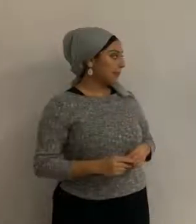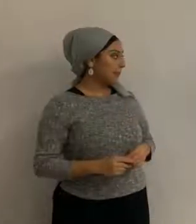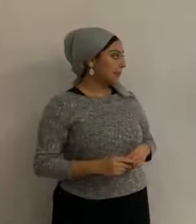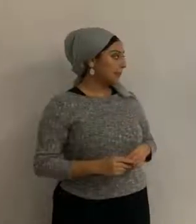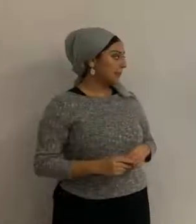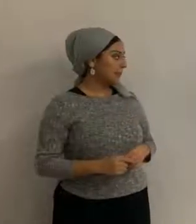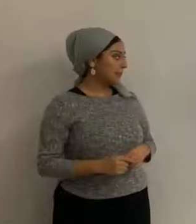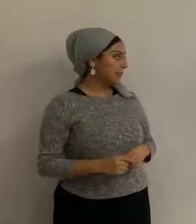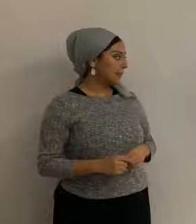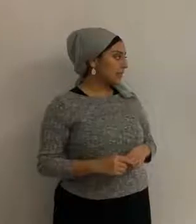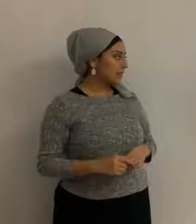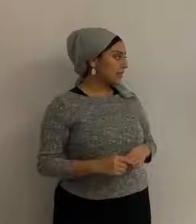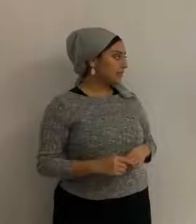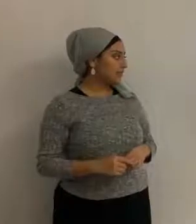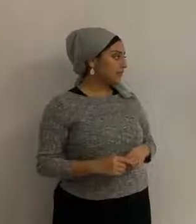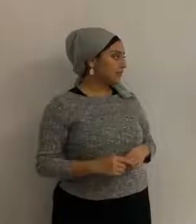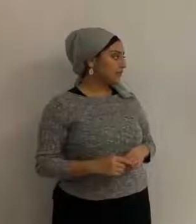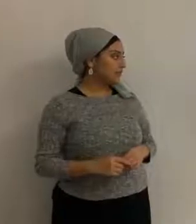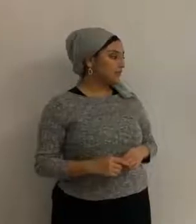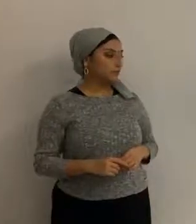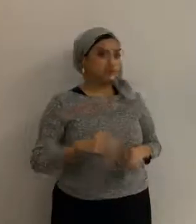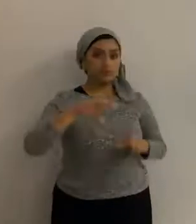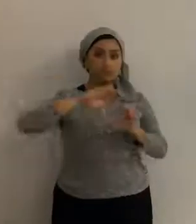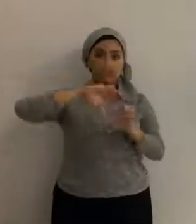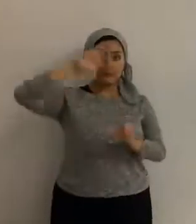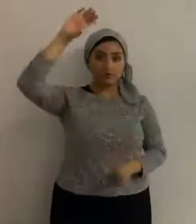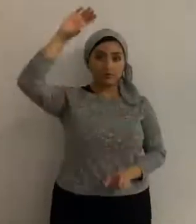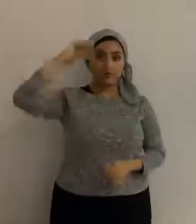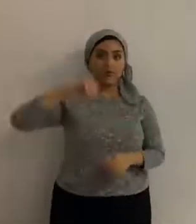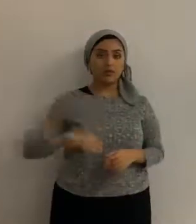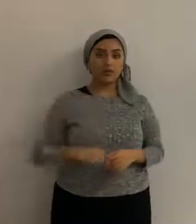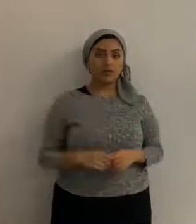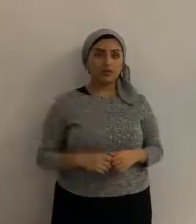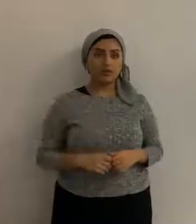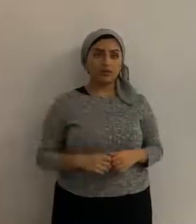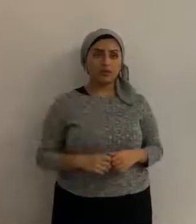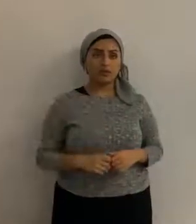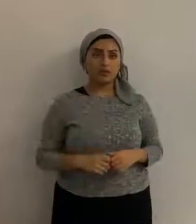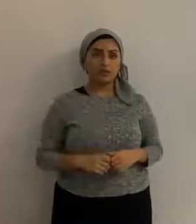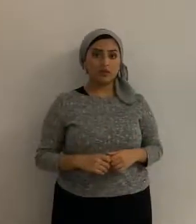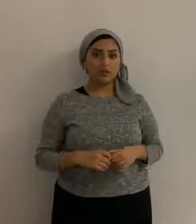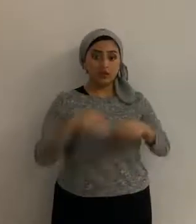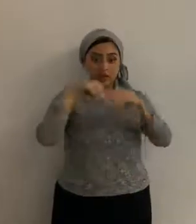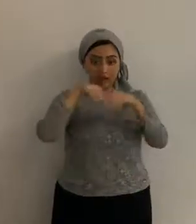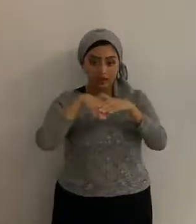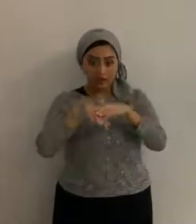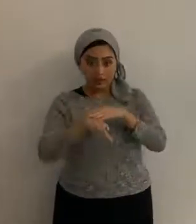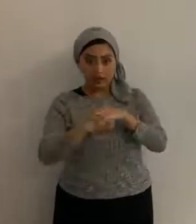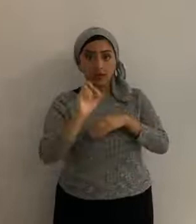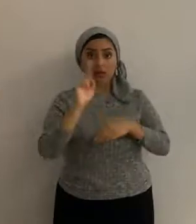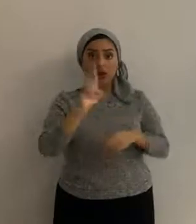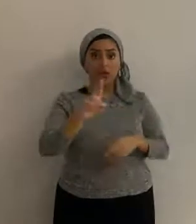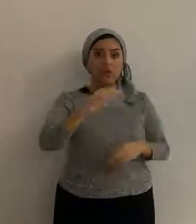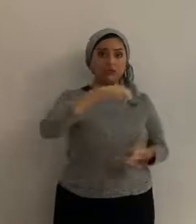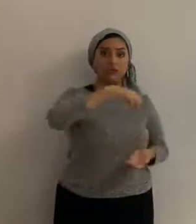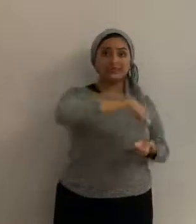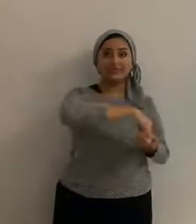de forma vertical está o introduciendo o tal vez ya retirando este